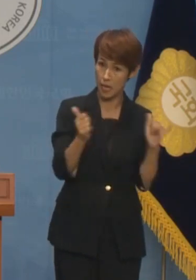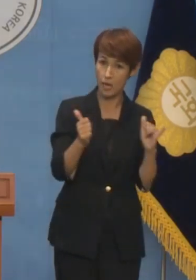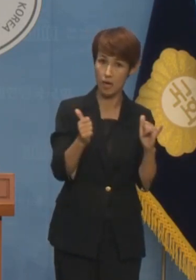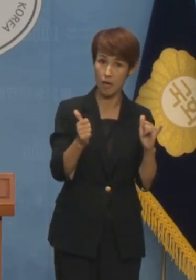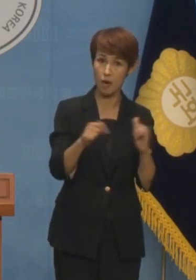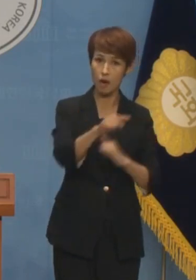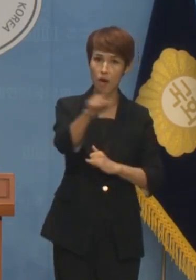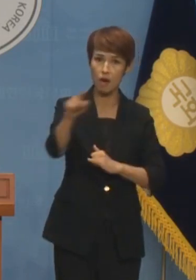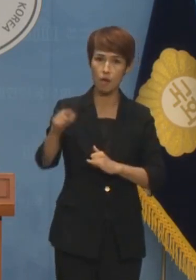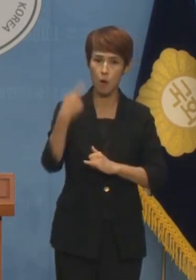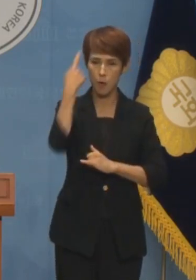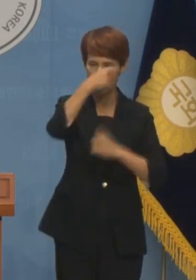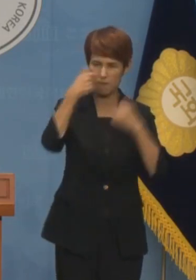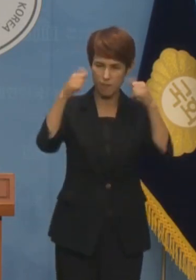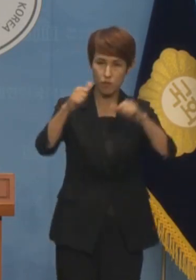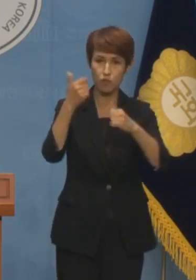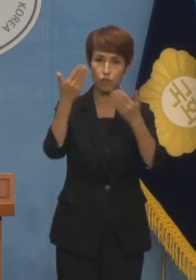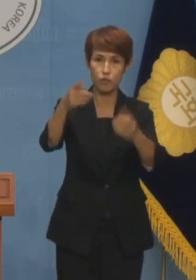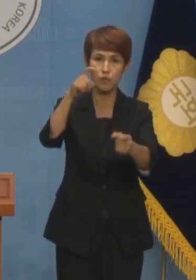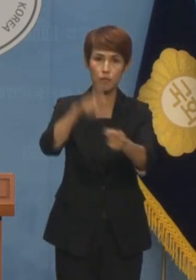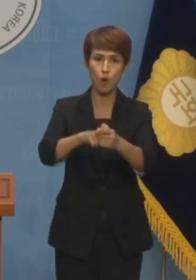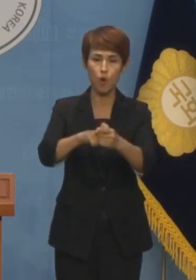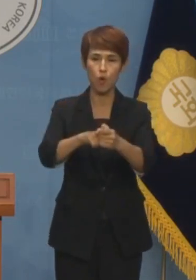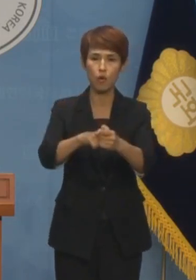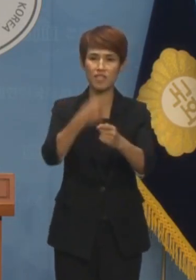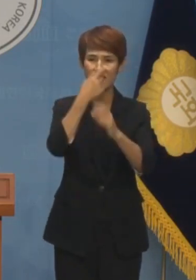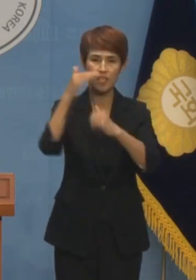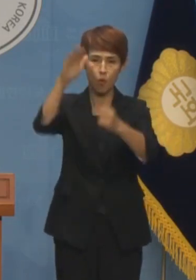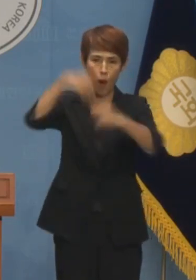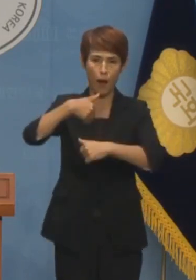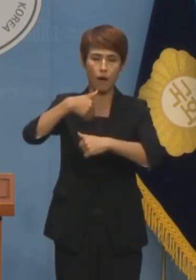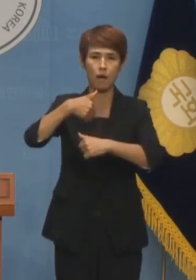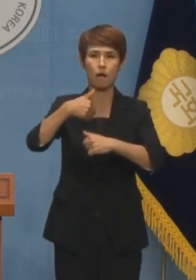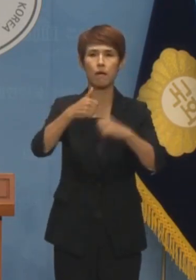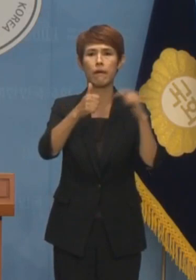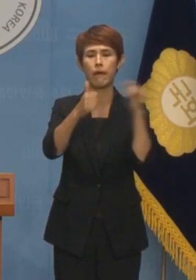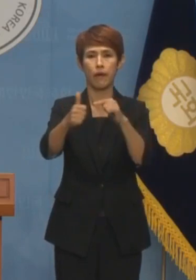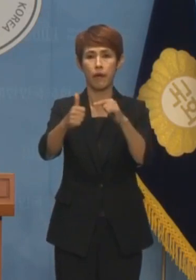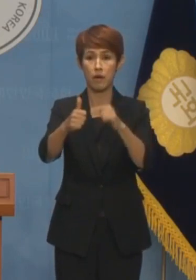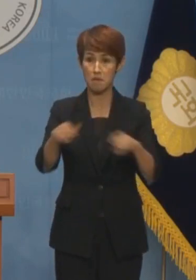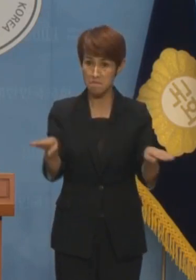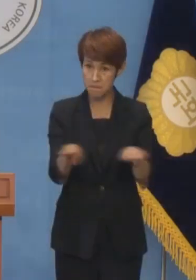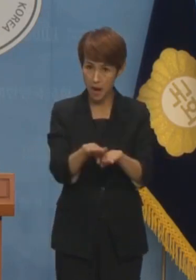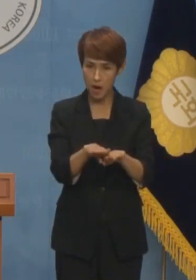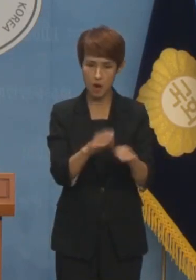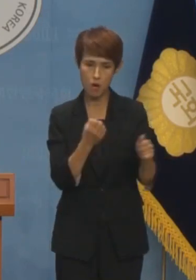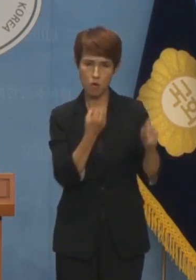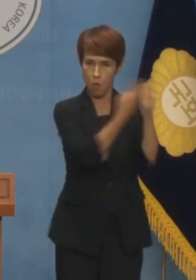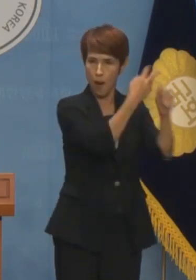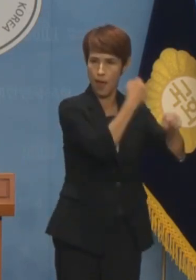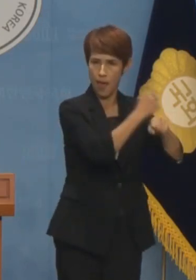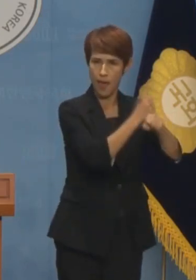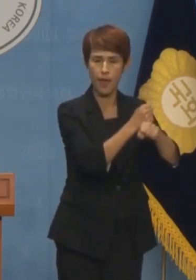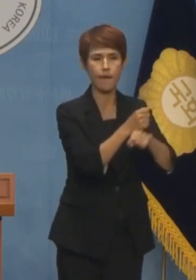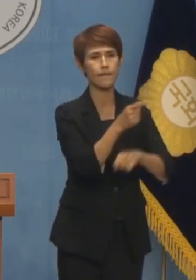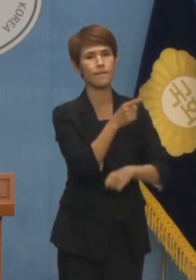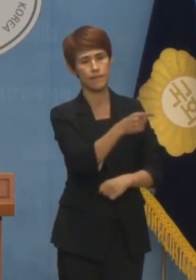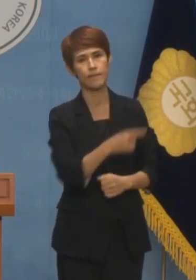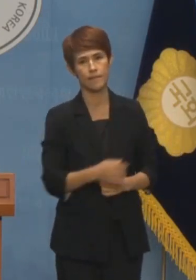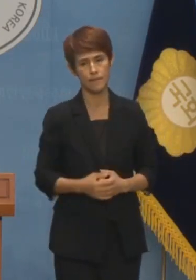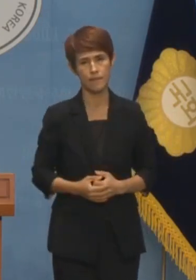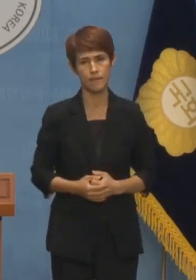사람들을 망신시키기 용으로 불쑥 증인으로 채택해 불참시 고발 조치하려는 의도까지